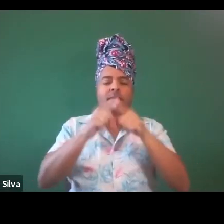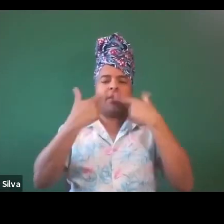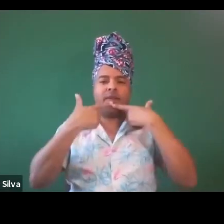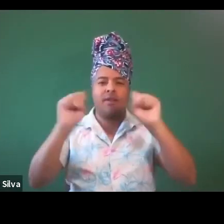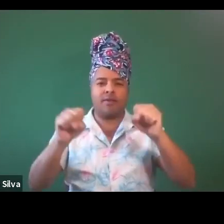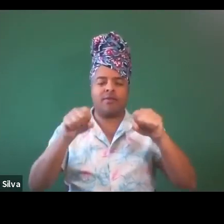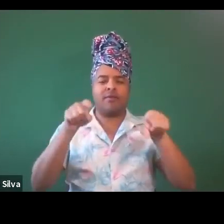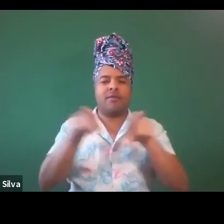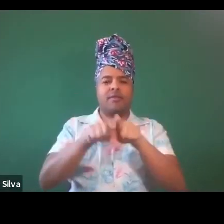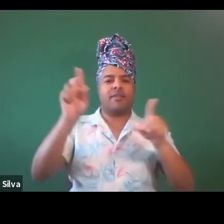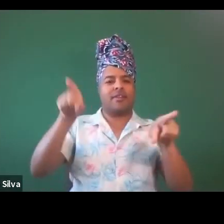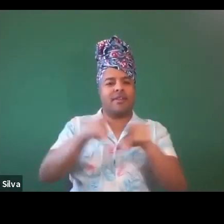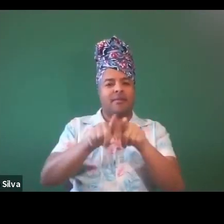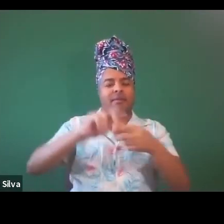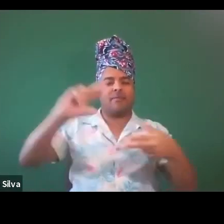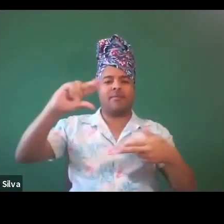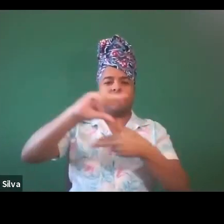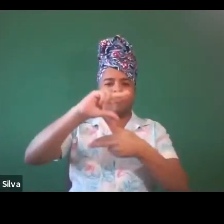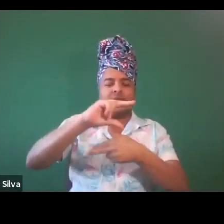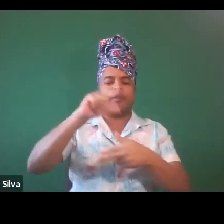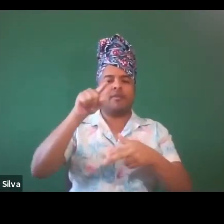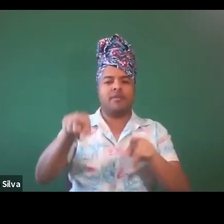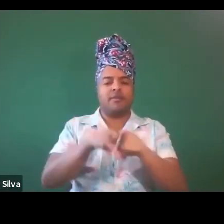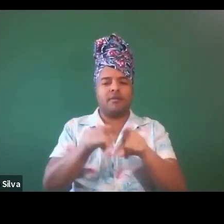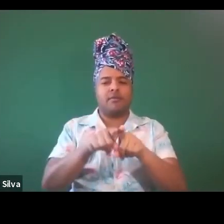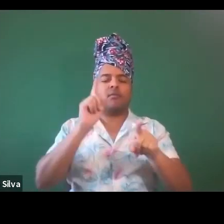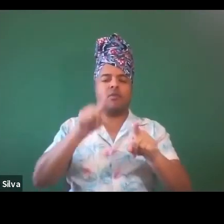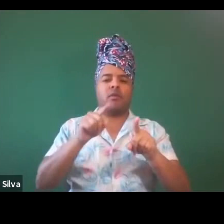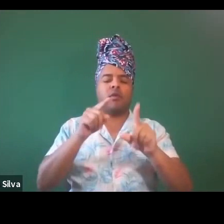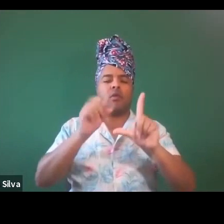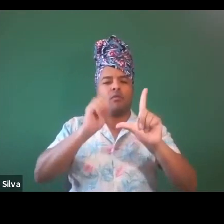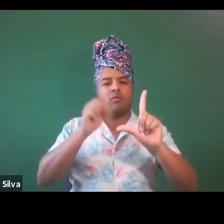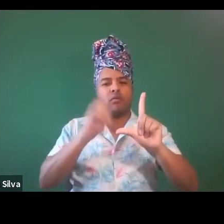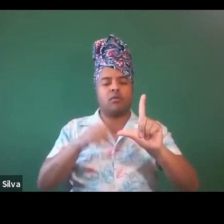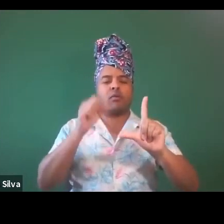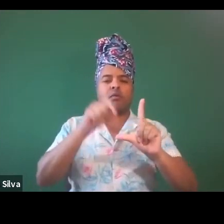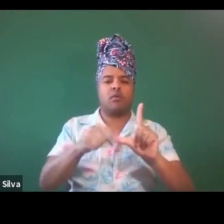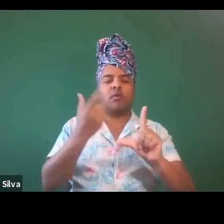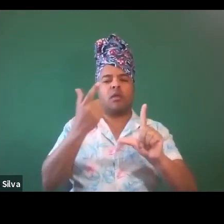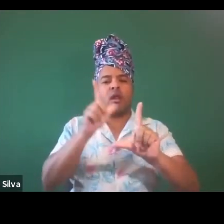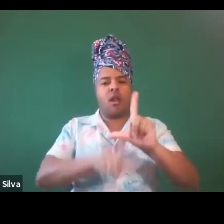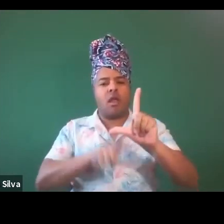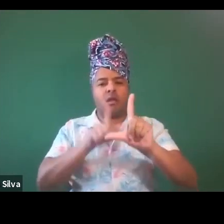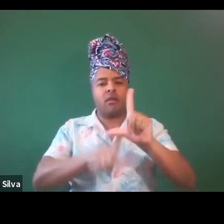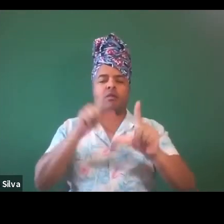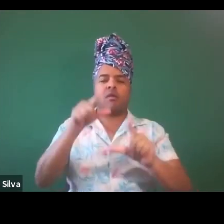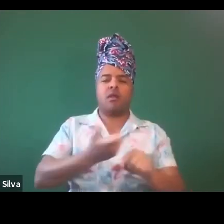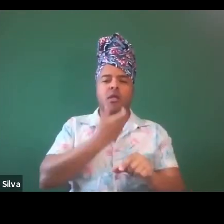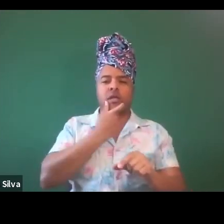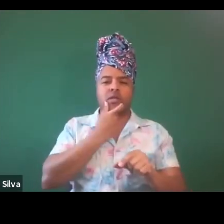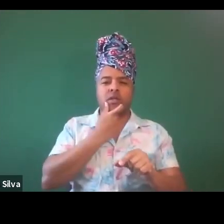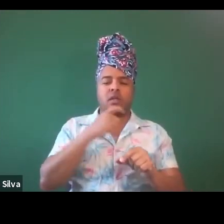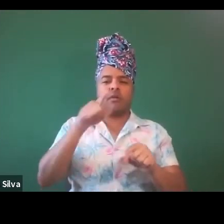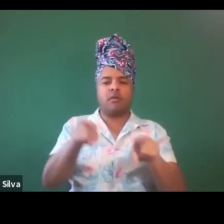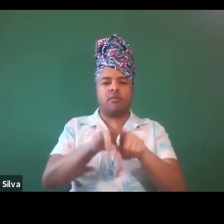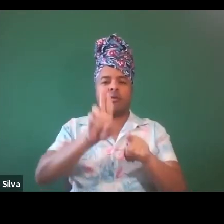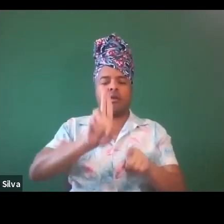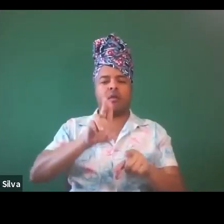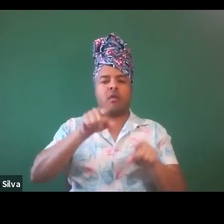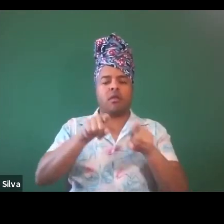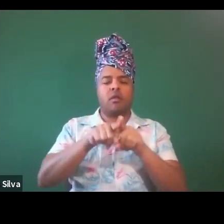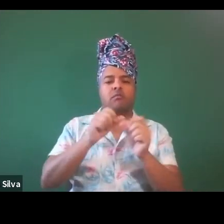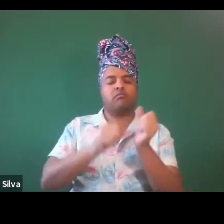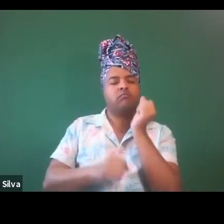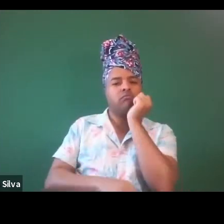pela UFBA, e possui licenciatura em Letras com Língua Inglesa pela Unijorge, Centro Universitário Jorge Amado.